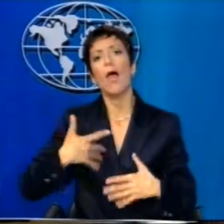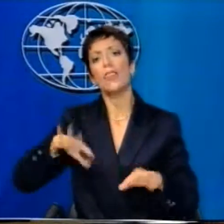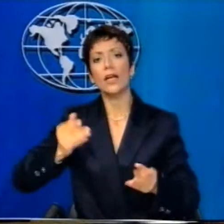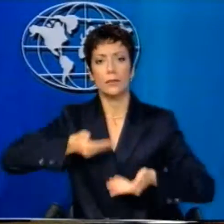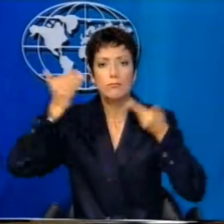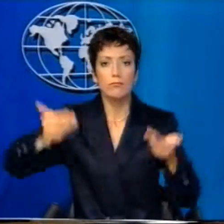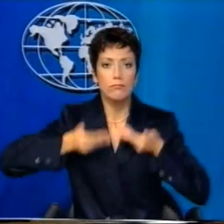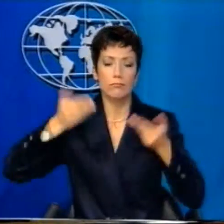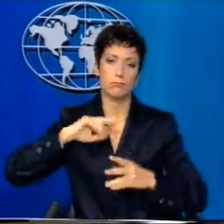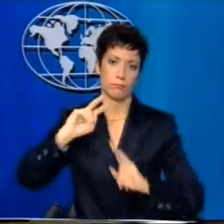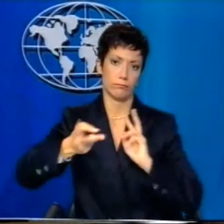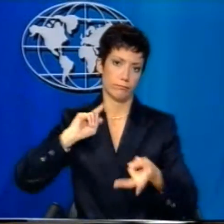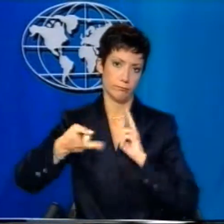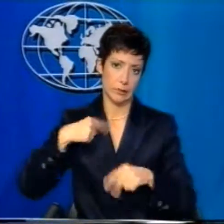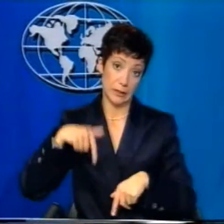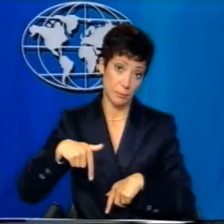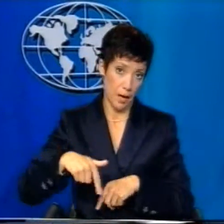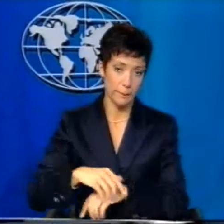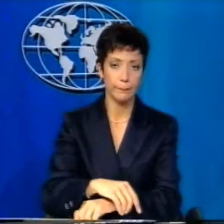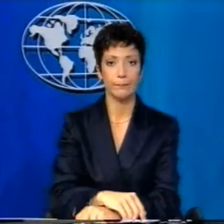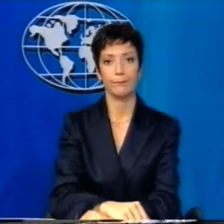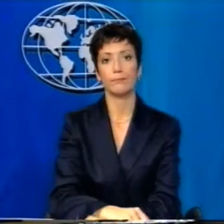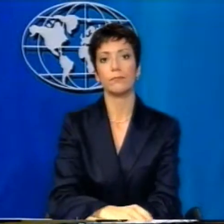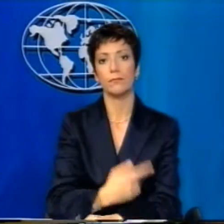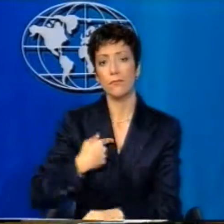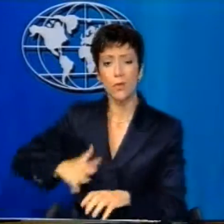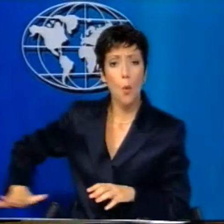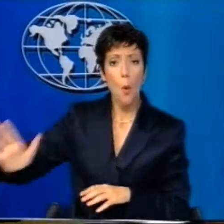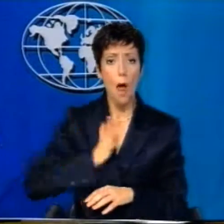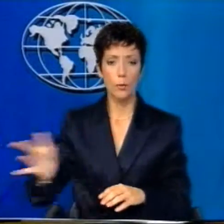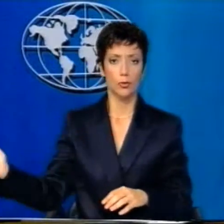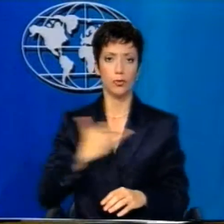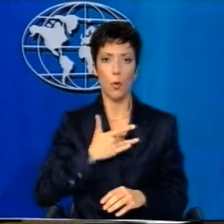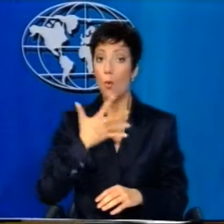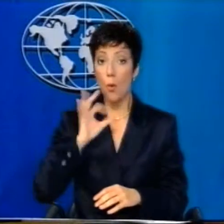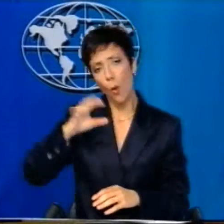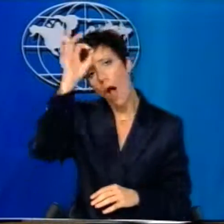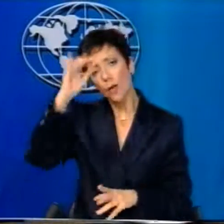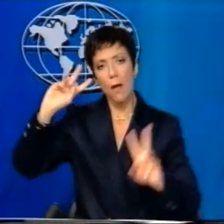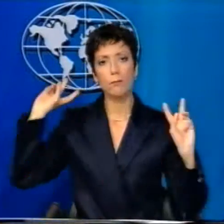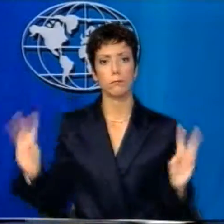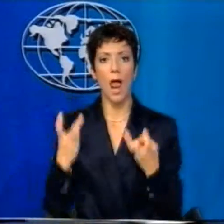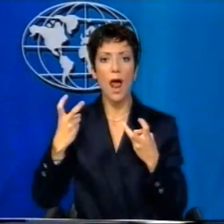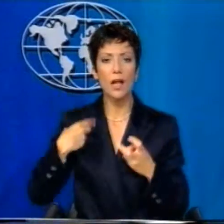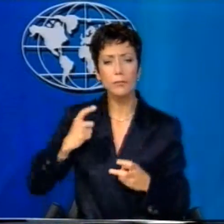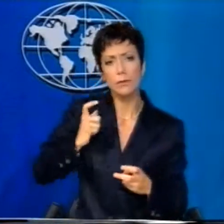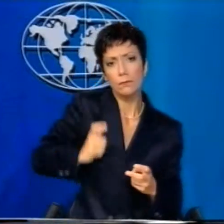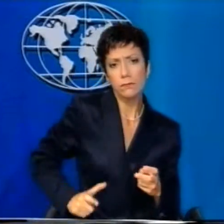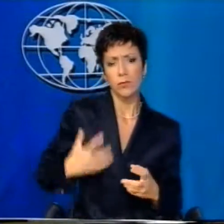Άφωνη η κοινή γνώμη παρακολουθεί τις αποκαλύψεις για το κύκλωμα πλειοκτητών και μεγαλοεπιχειρηματιών που διακινούσε στην